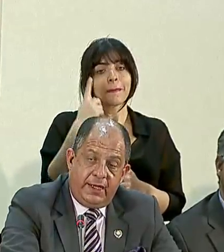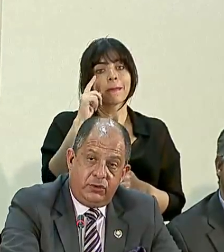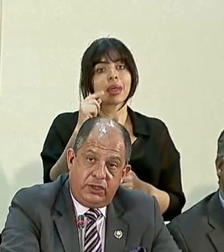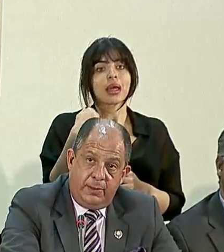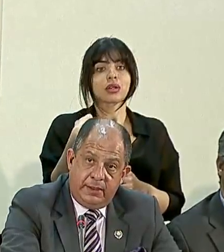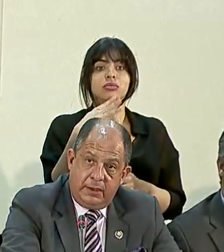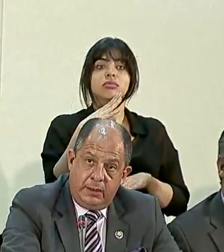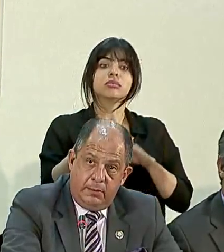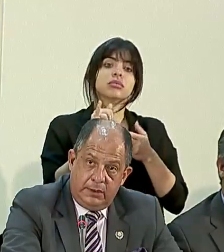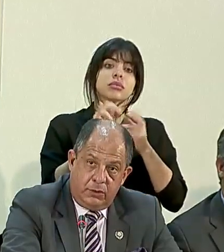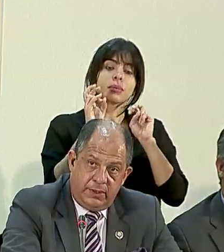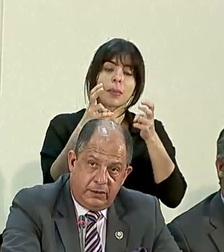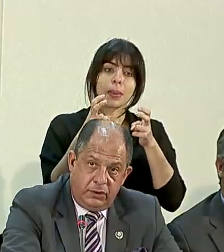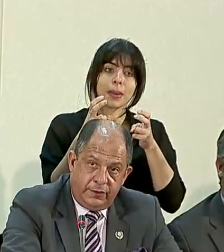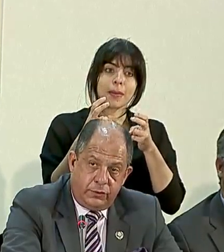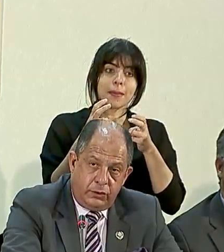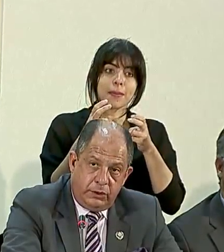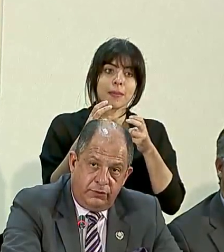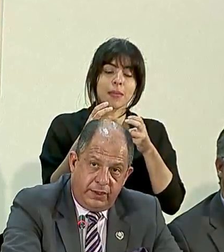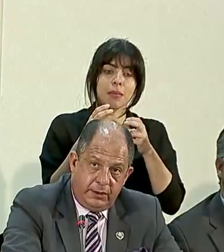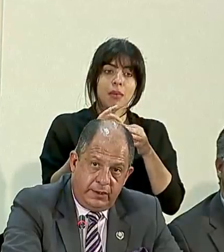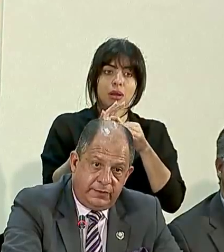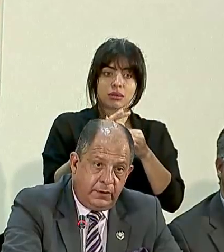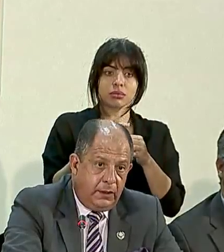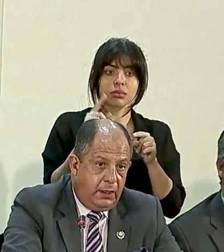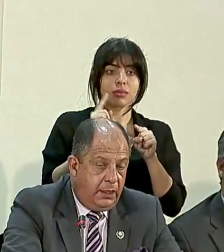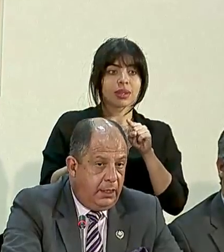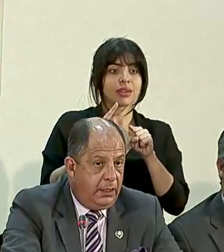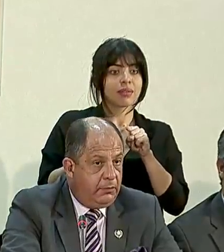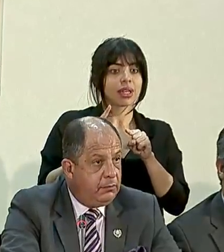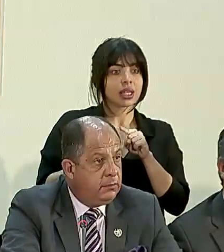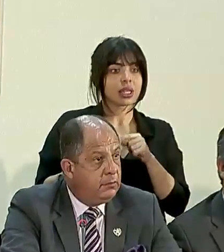me refiera a esos temas en mis conversaciones con los diferentes